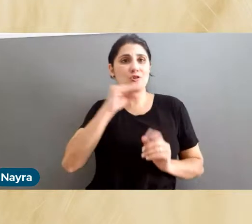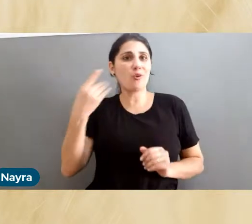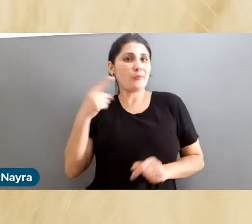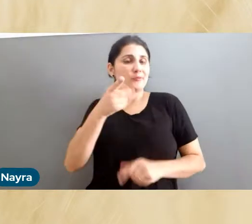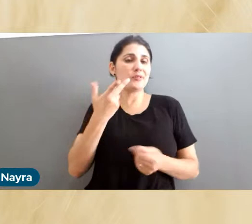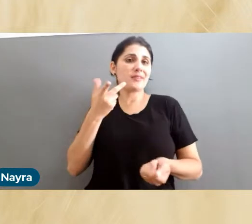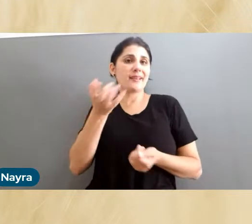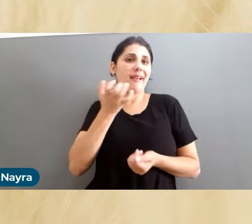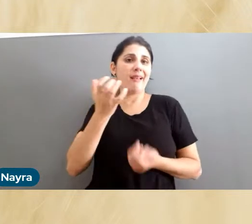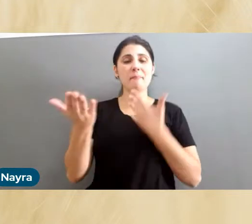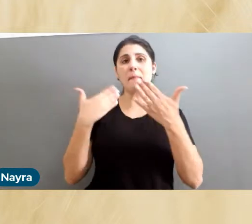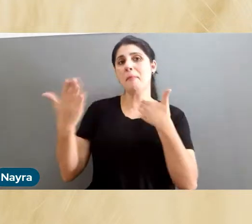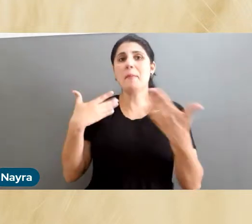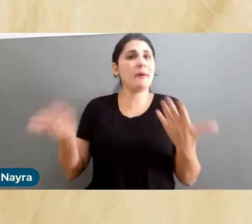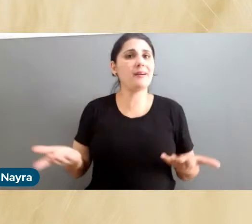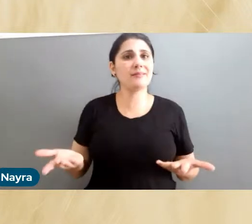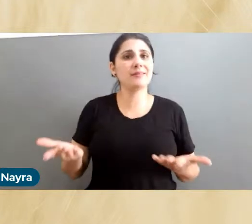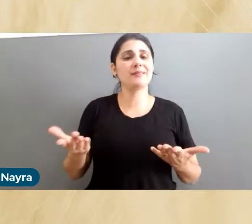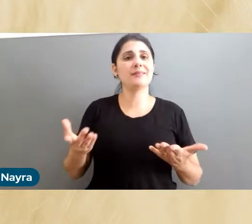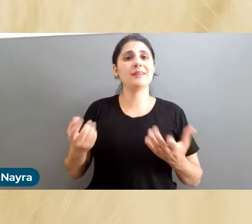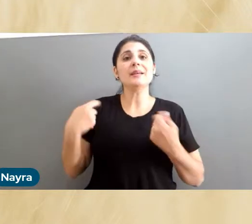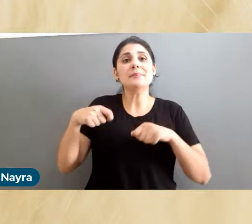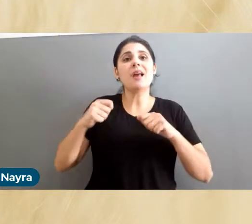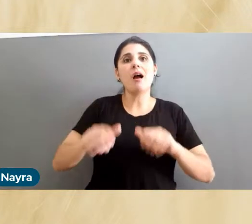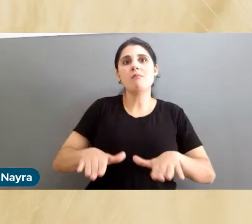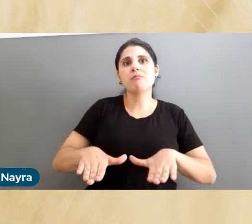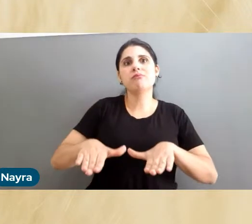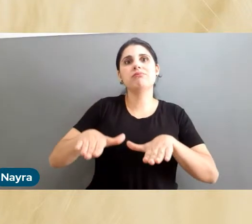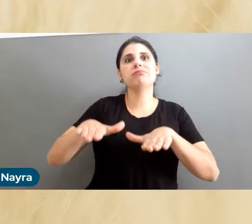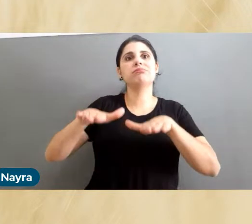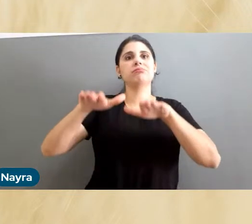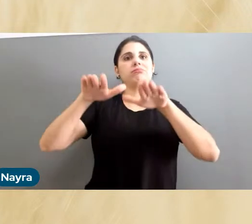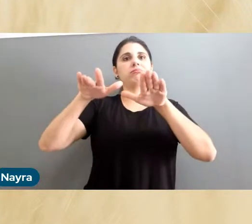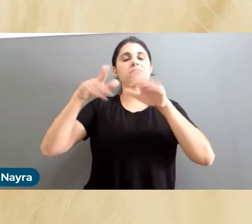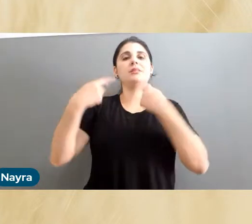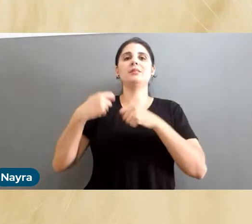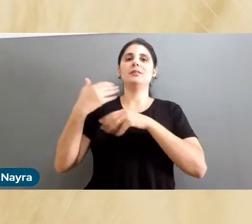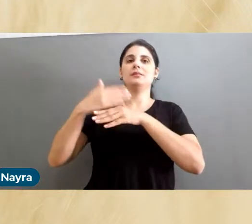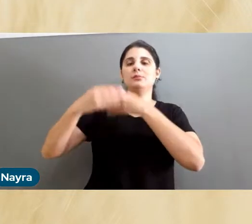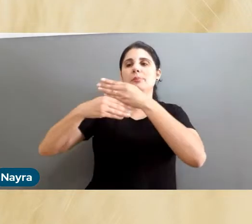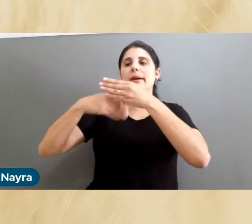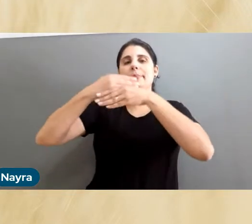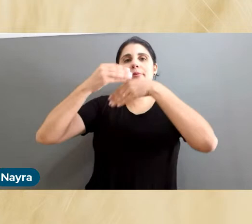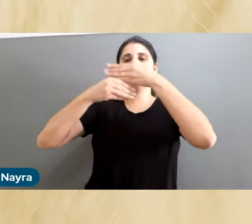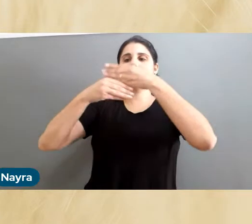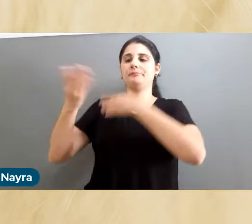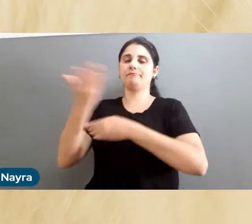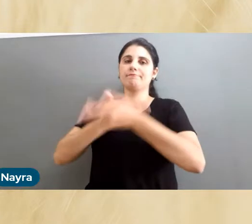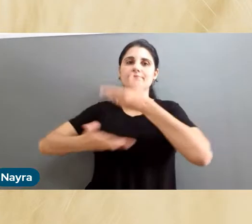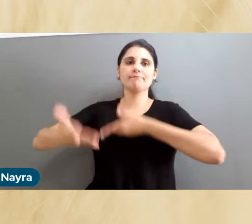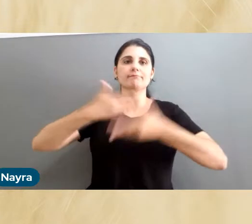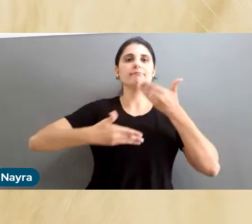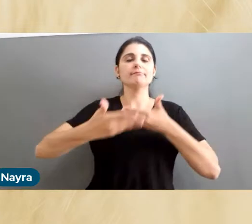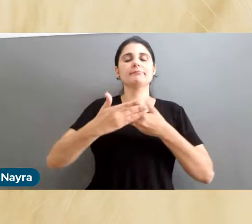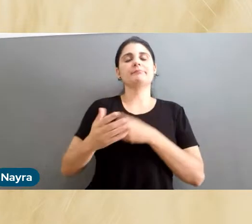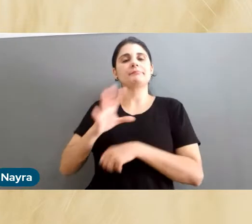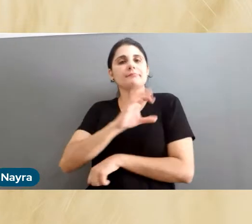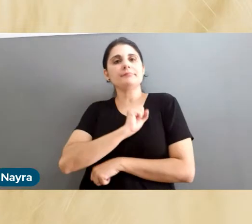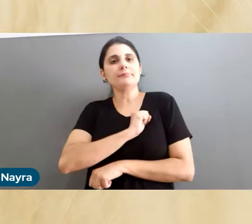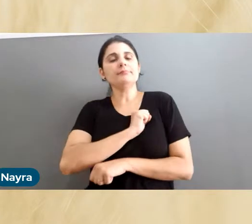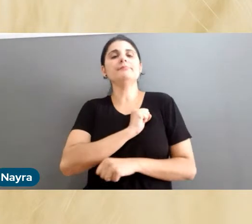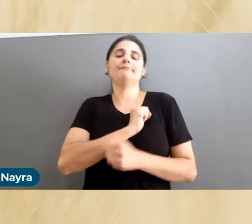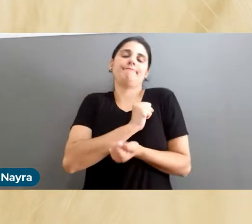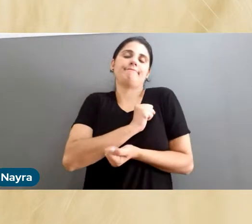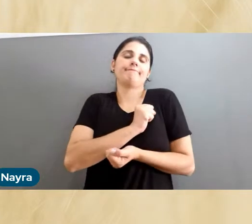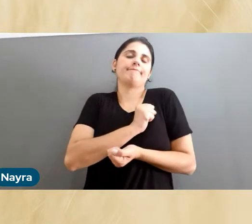construídas? Porque nós precisamos construir pontes de afeto com aquelas pessoas que nós